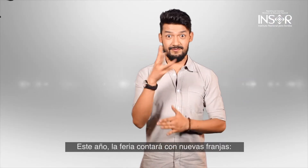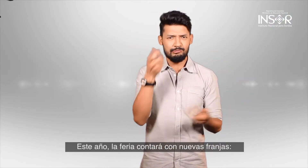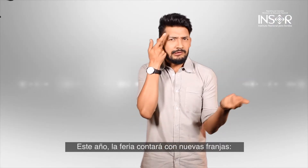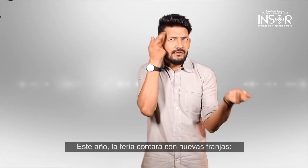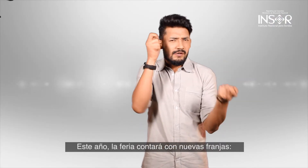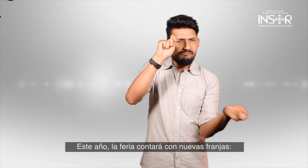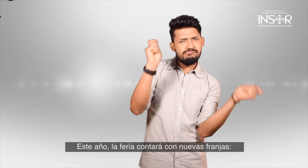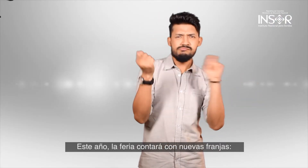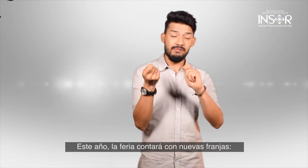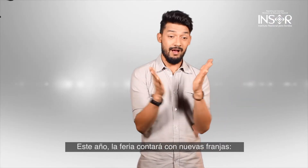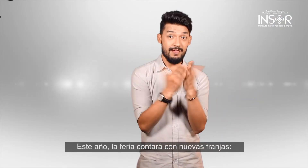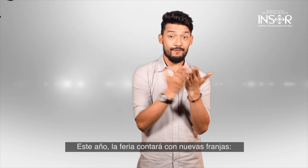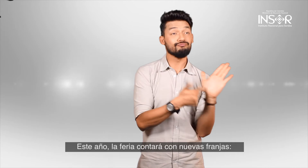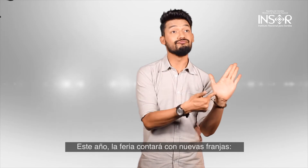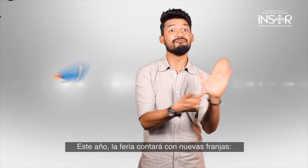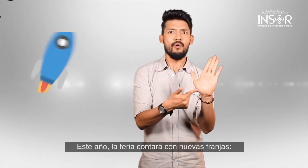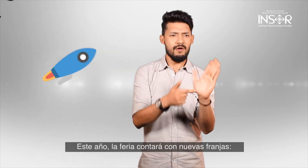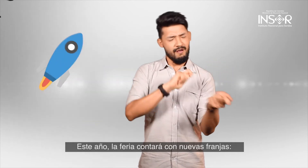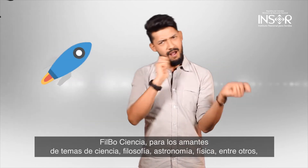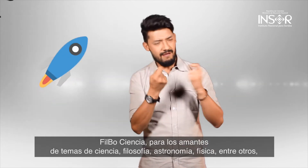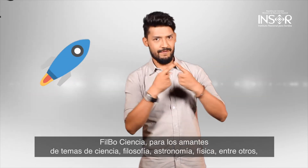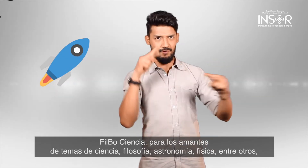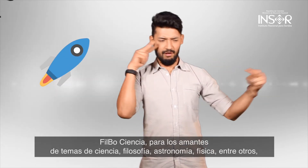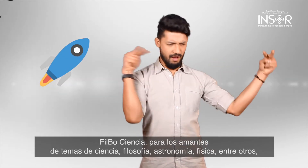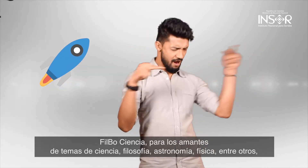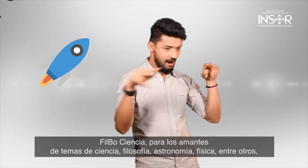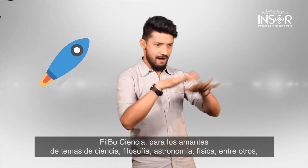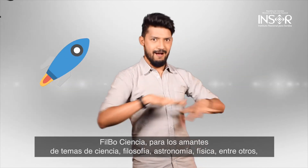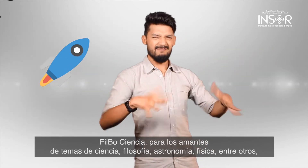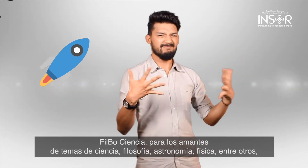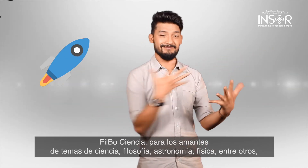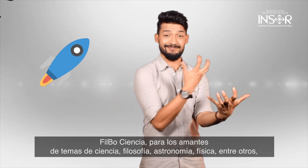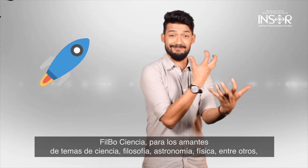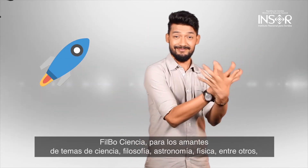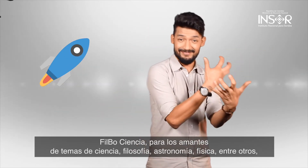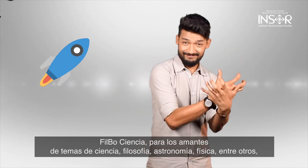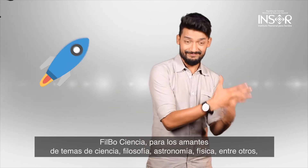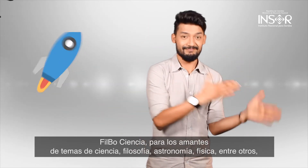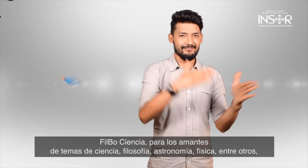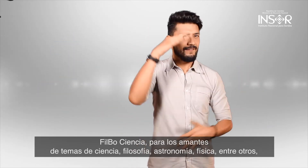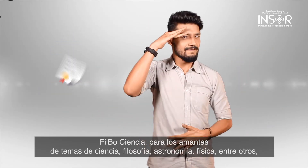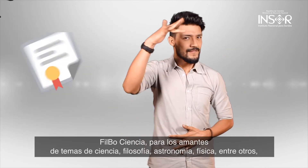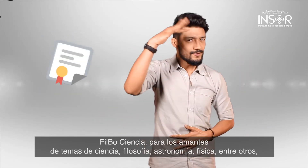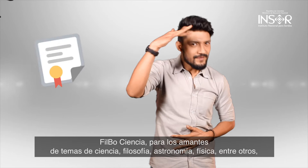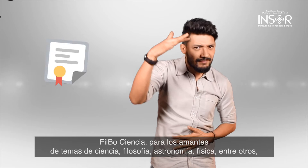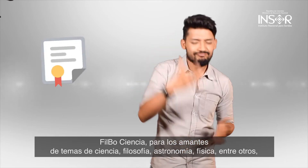Este año la feria contará con nuevas franjas Filbo Ciencia Para los amantes de temas de ciencia, filosofía, astronomía,